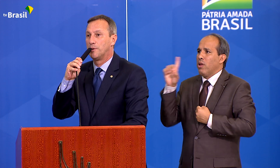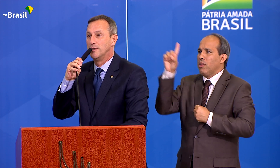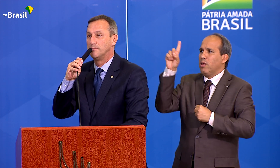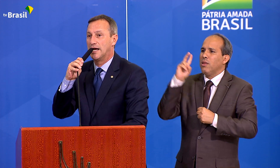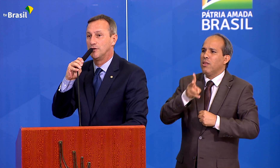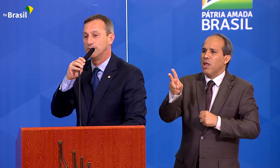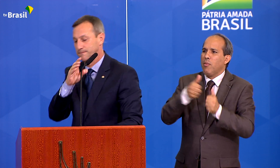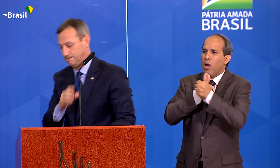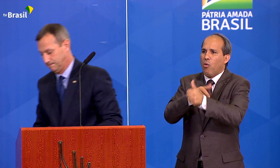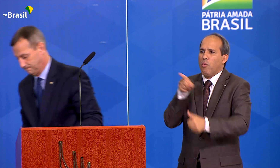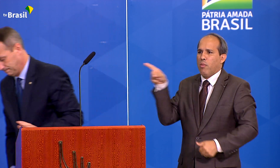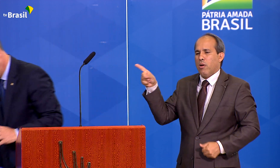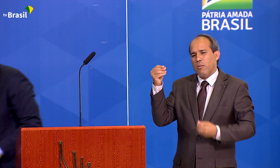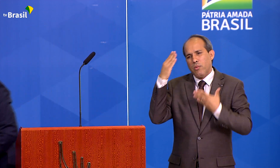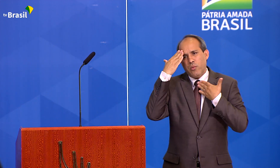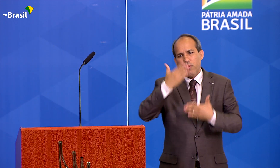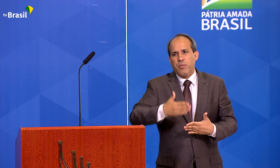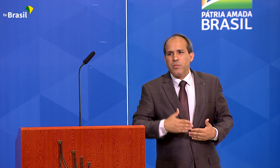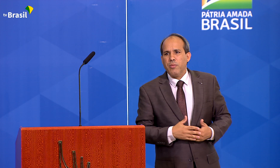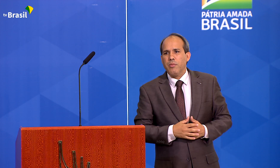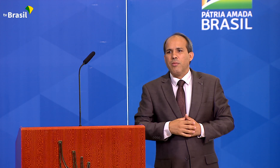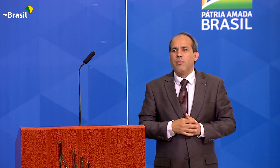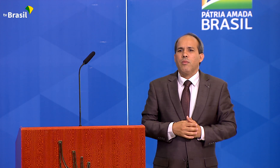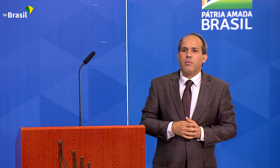sempre nos acompanhe obrigado